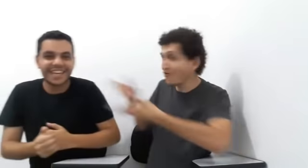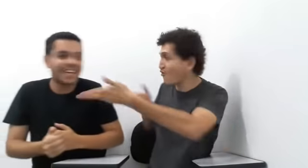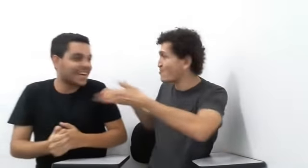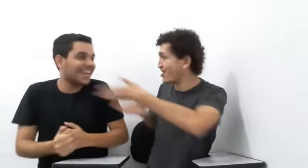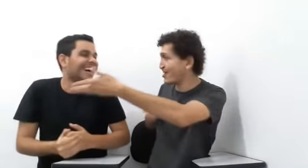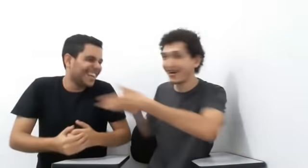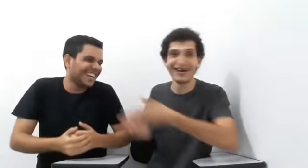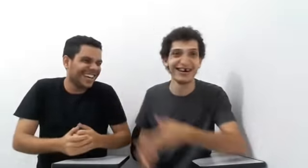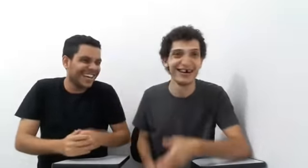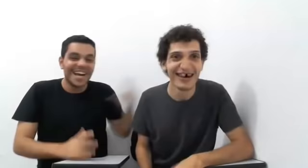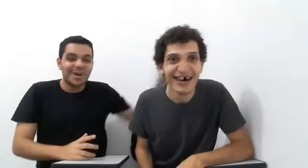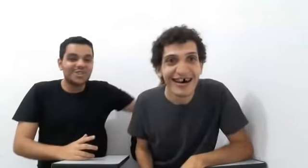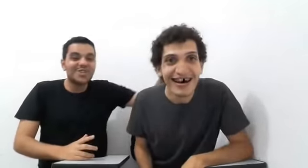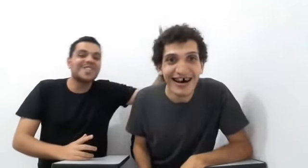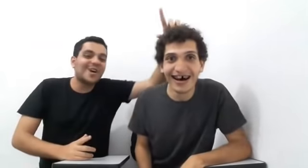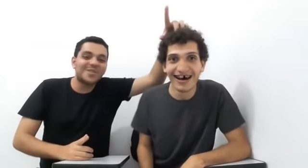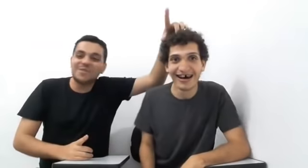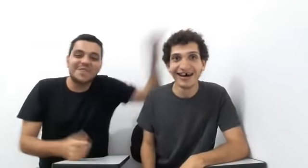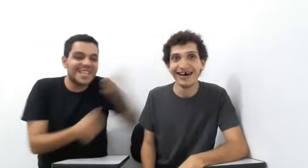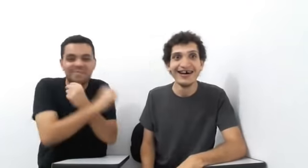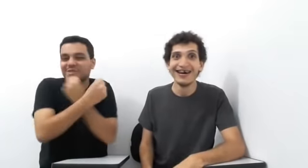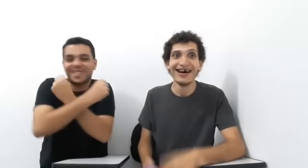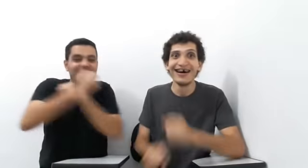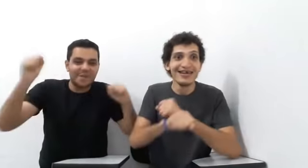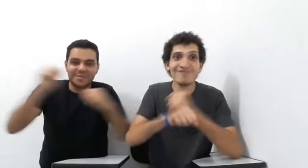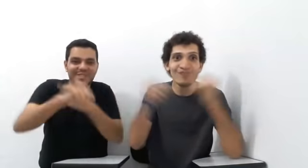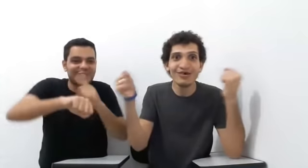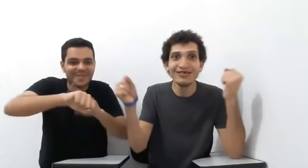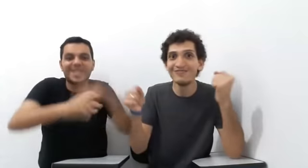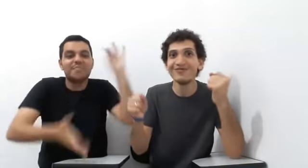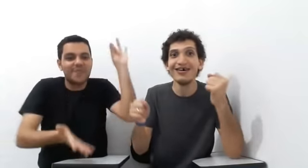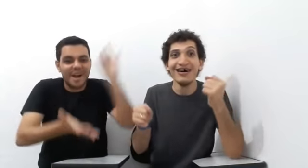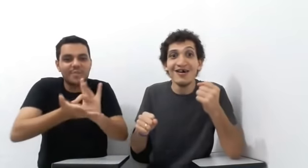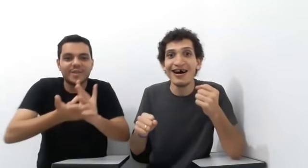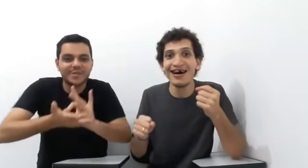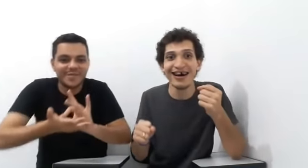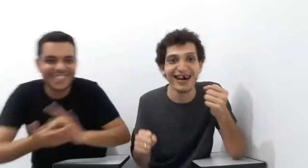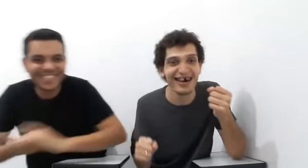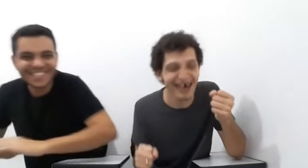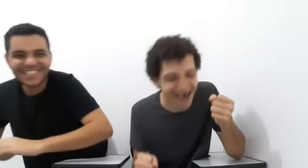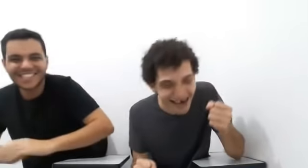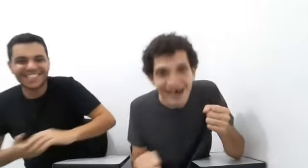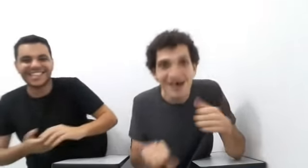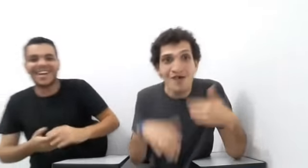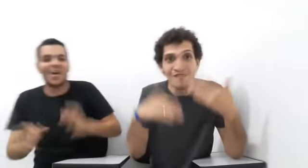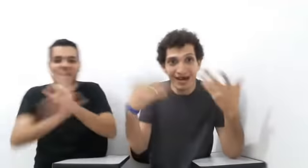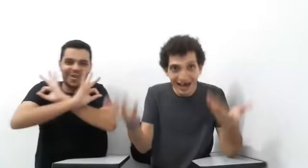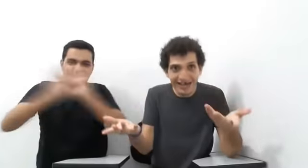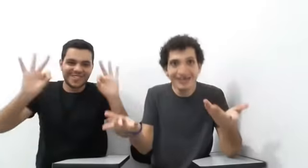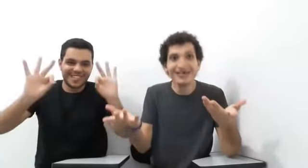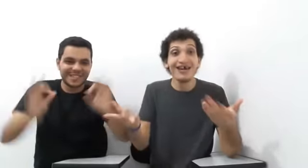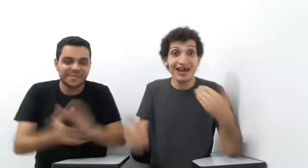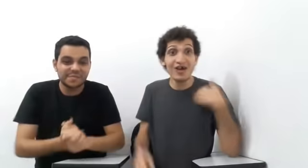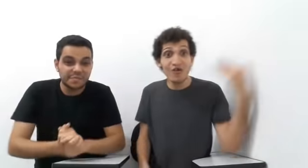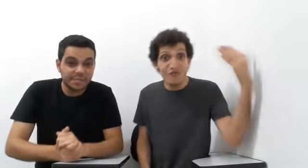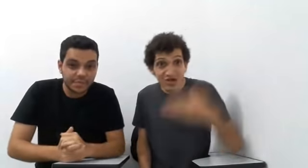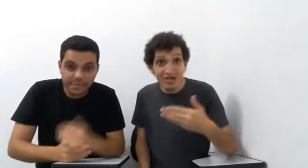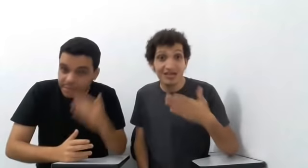como. O dinossauro subir, é impossível, é tempo real mesmo. Mas aí, né, eu vim, e aí